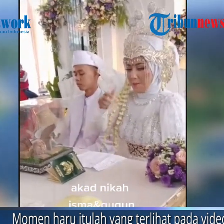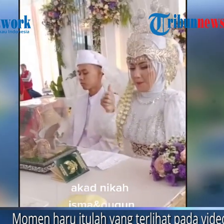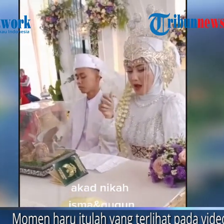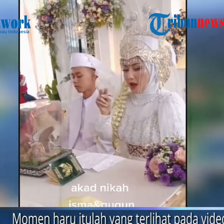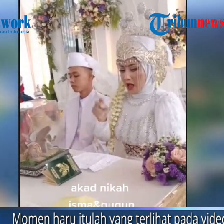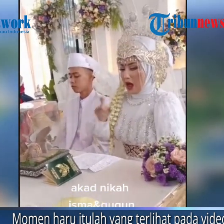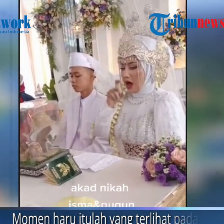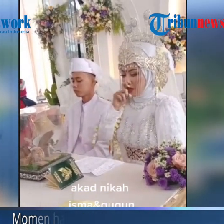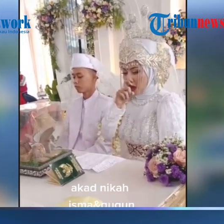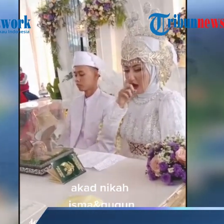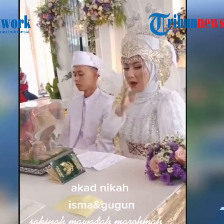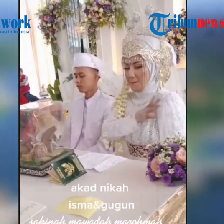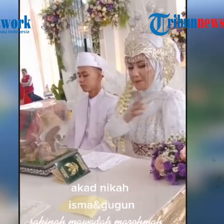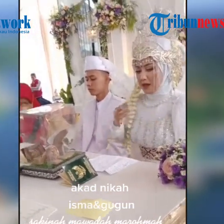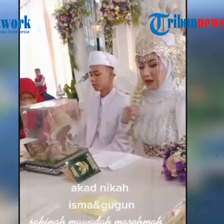akun TikToker